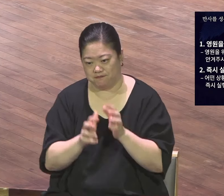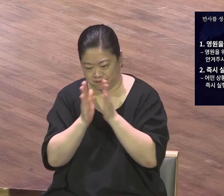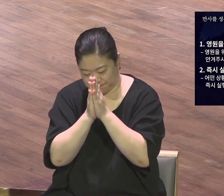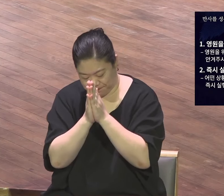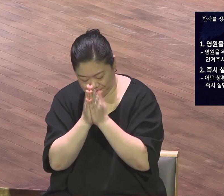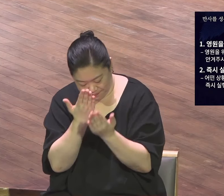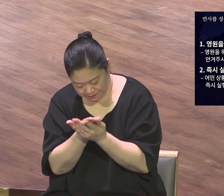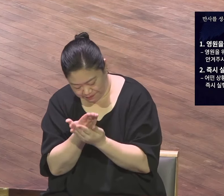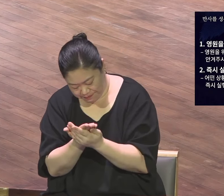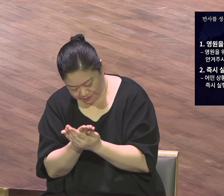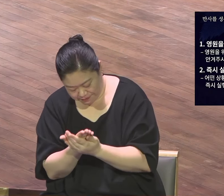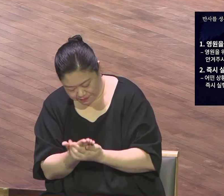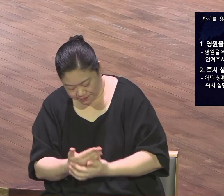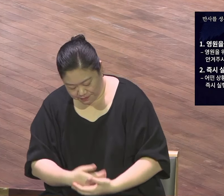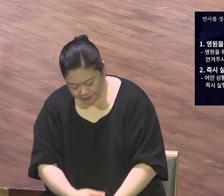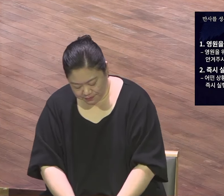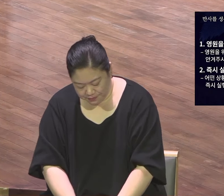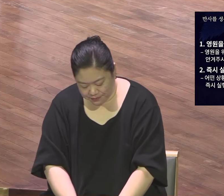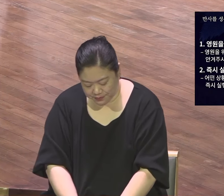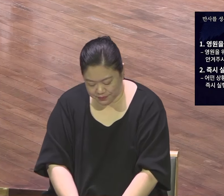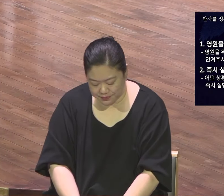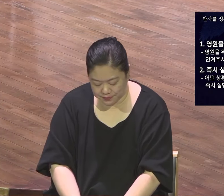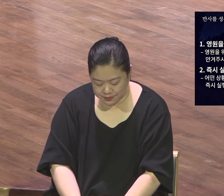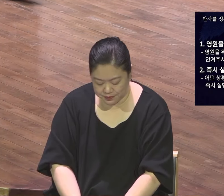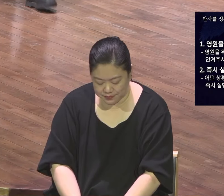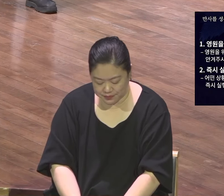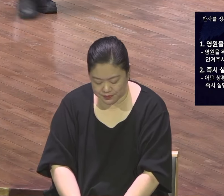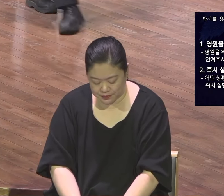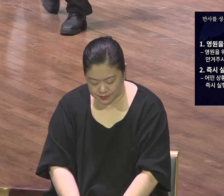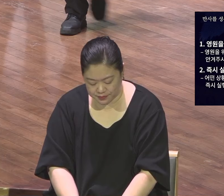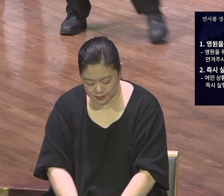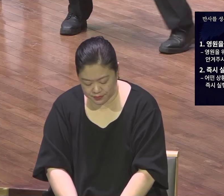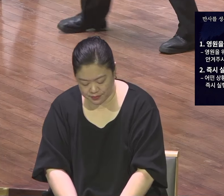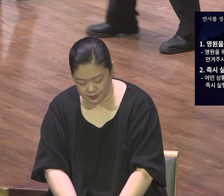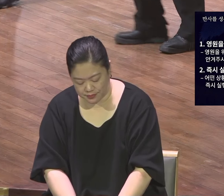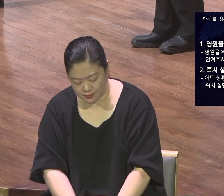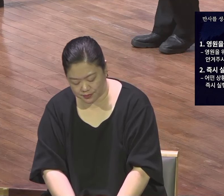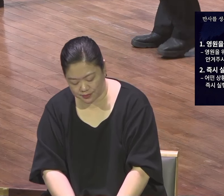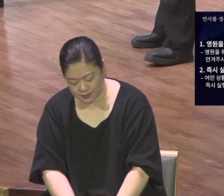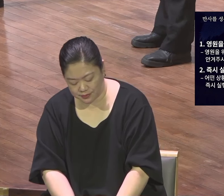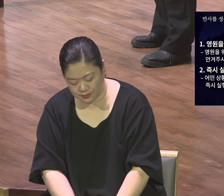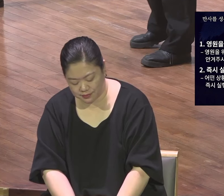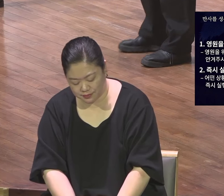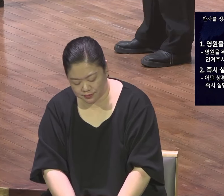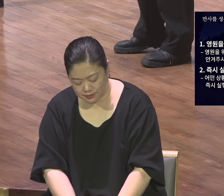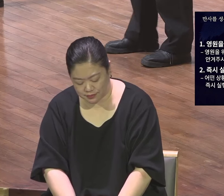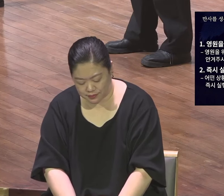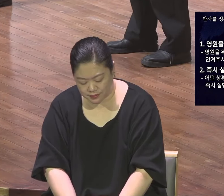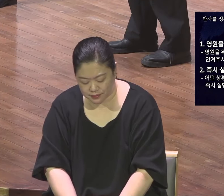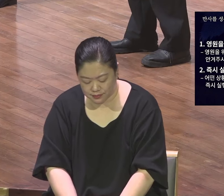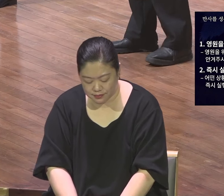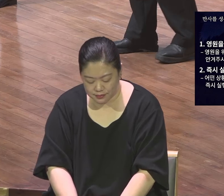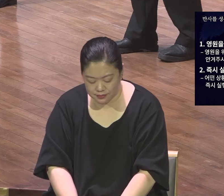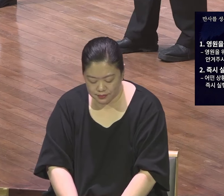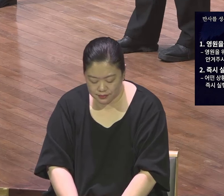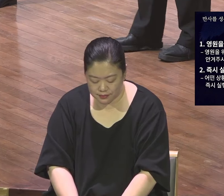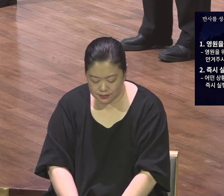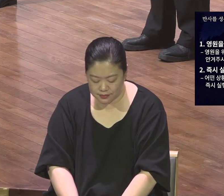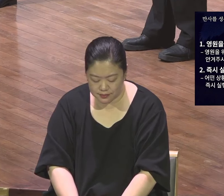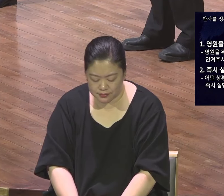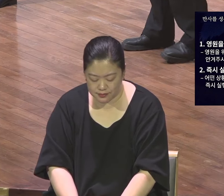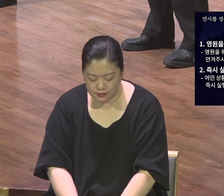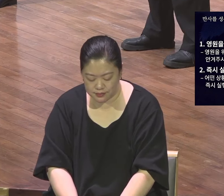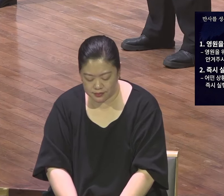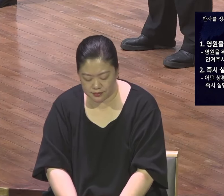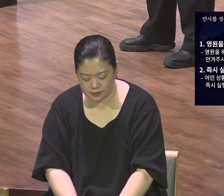있다는 사실을 깨닫고 부신앙하지 말고 개선하지 말고 따지지 말고 사람 말하지 말고 하나님 말씀 믿고 하나님 말씀에 절제